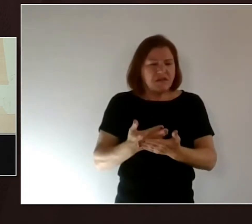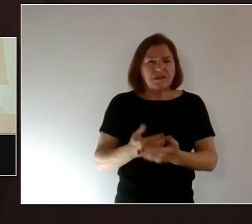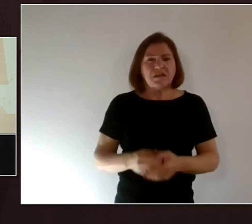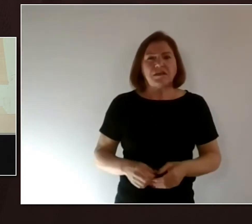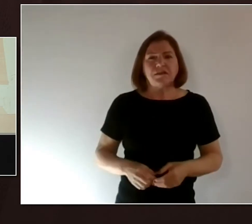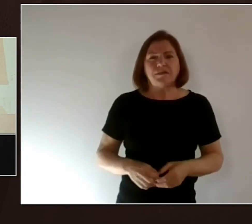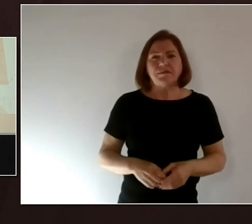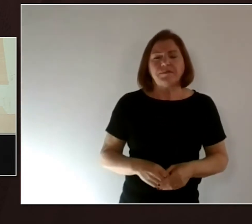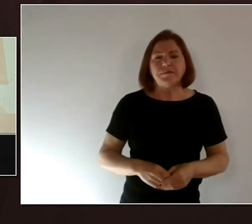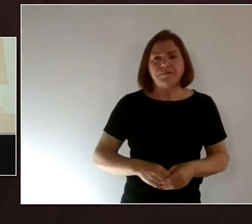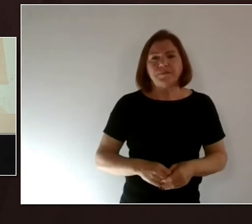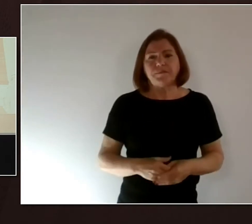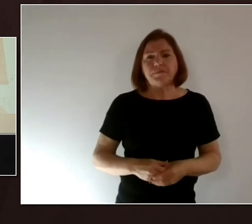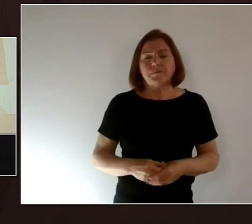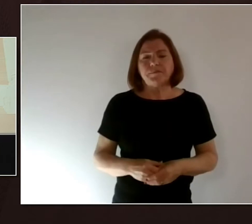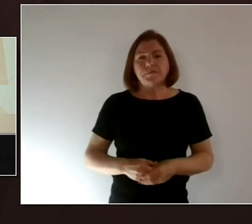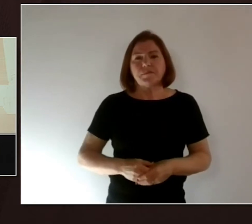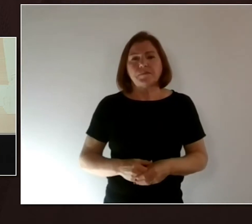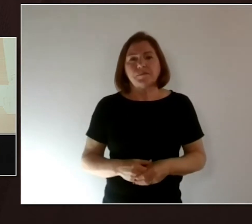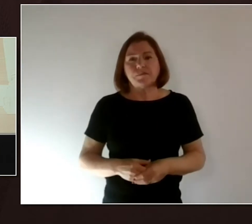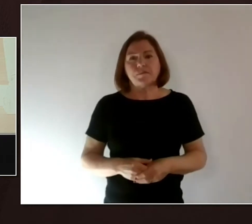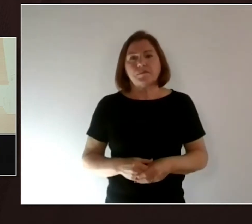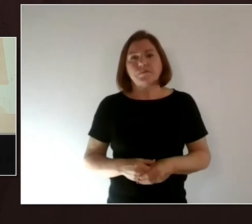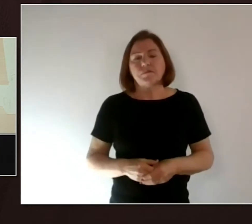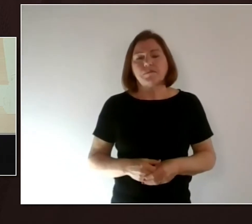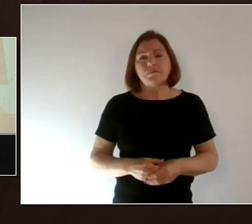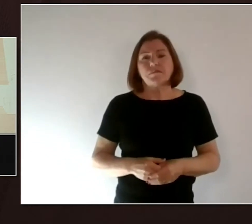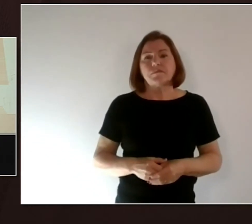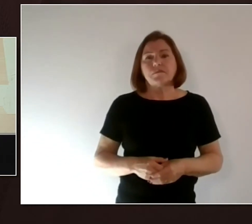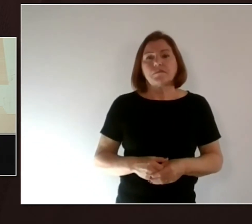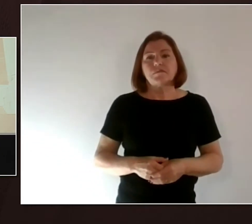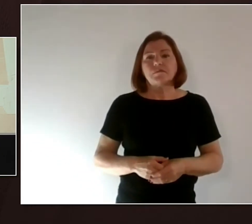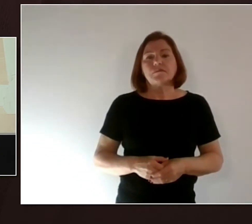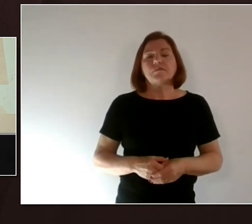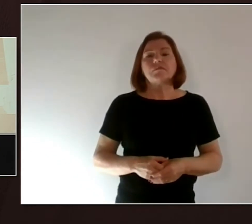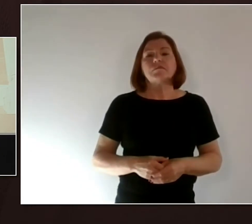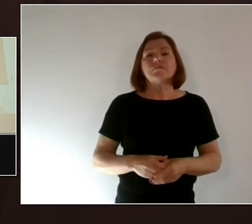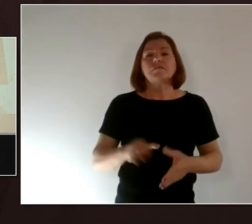2 Coríntios, versículos 9 e 10,